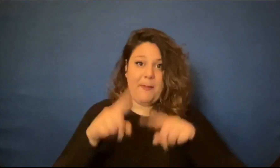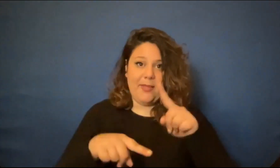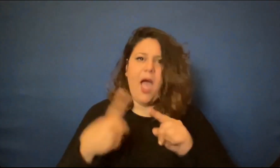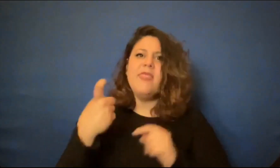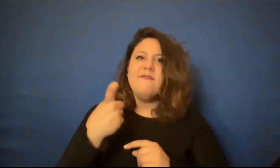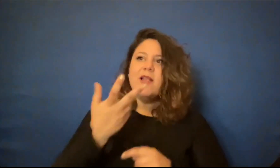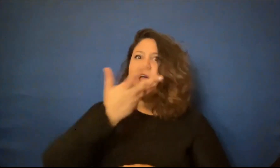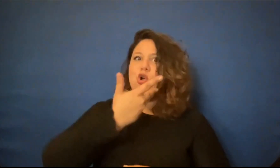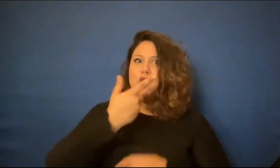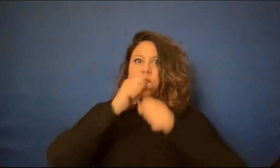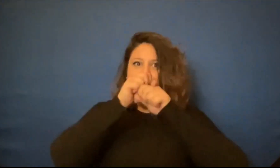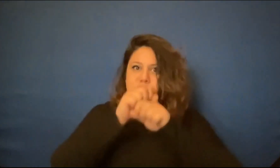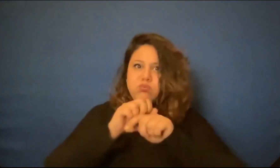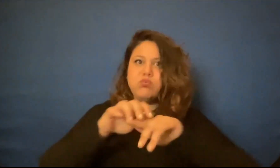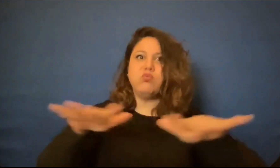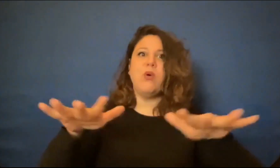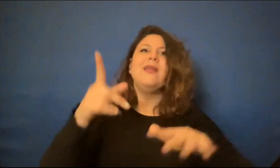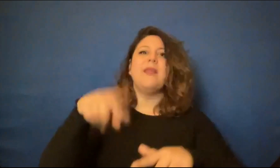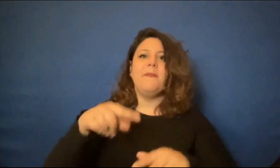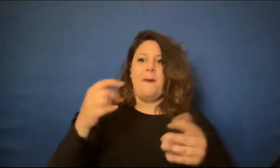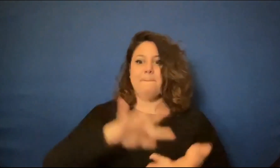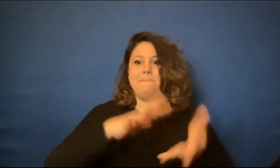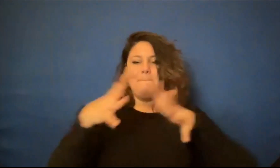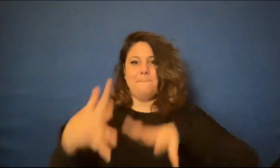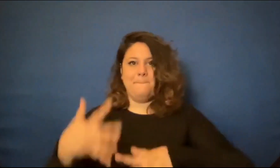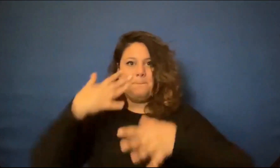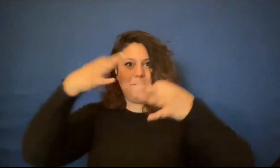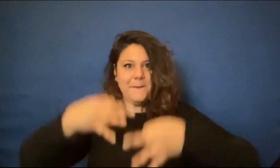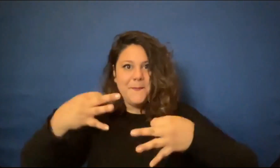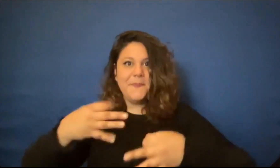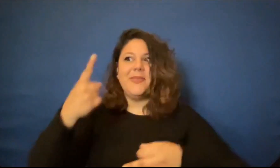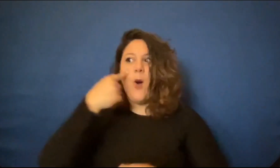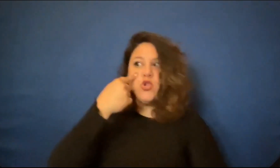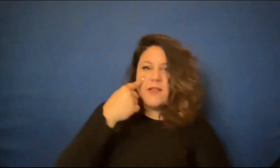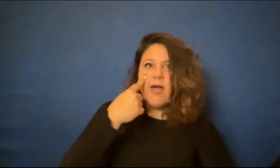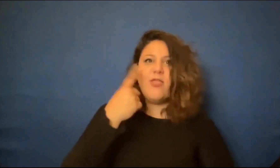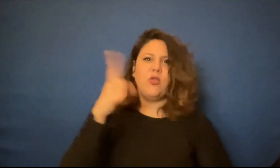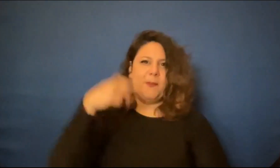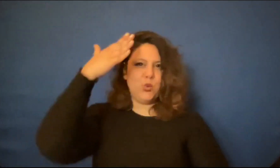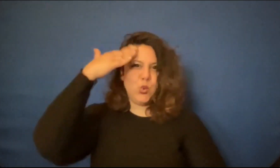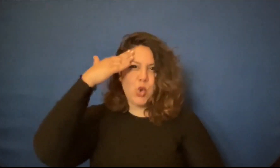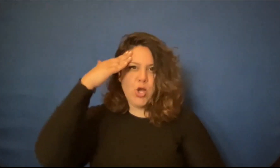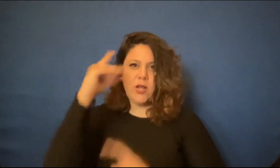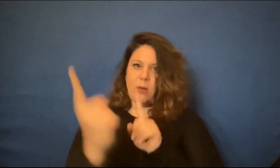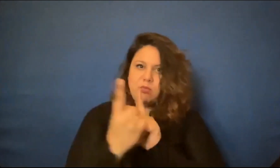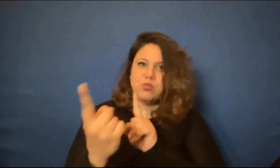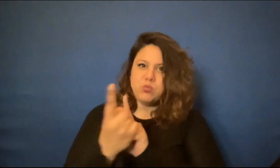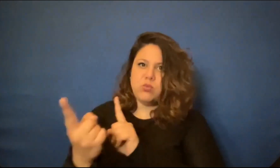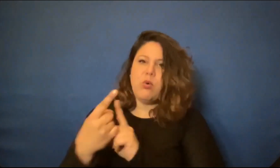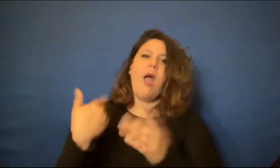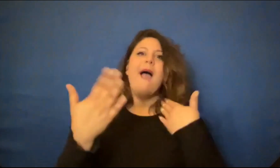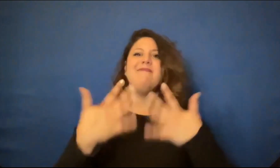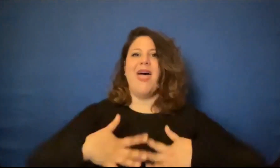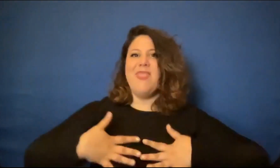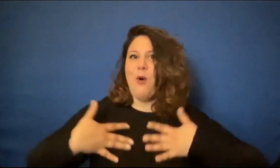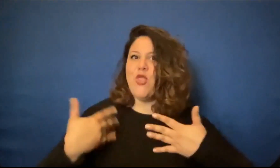en práctica y sobre todo pues la observación y el trabajo con los niños, de tutorías, hablar de emociones, de